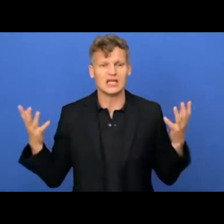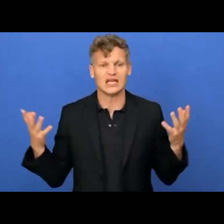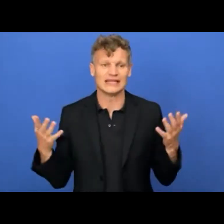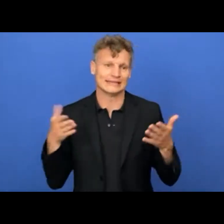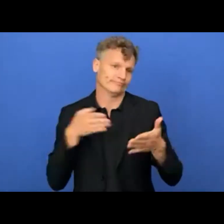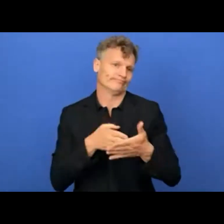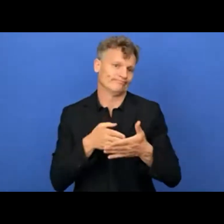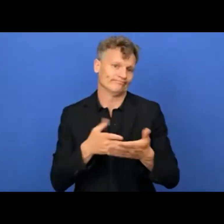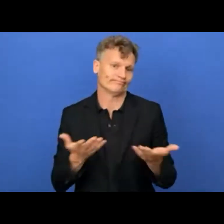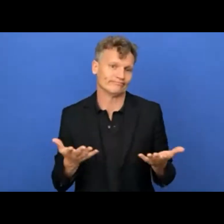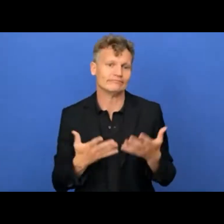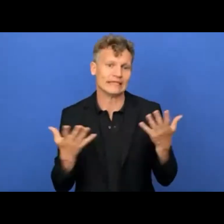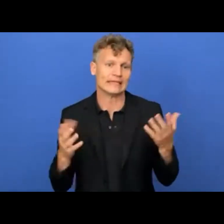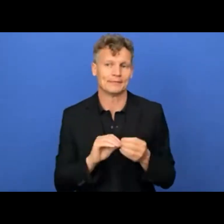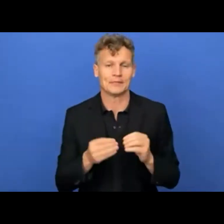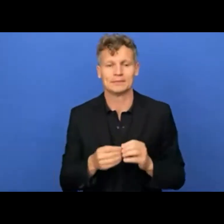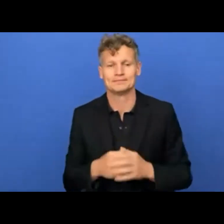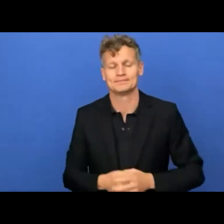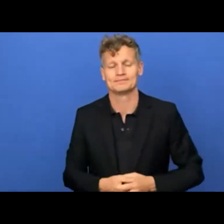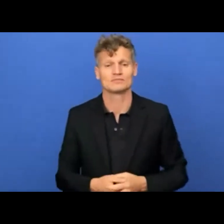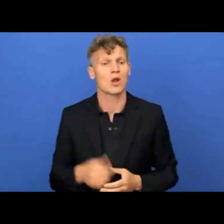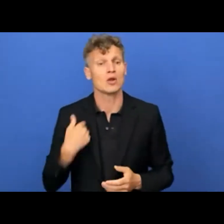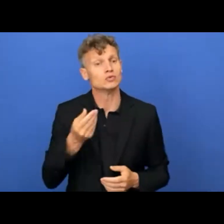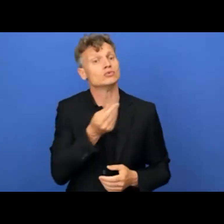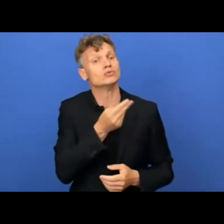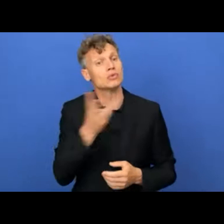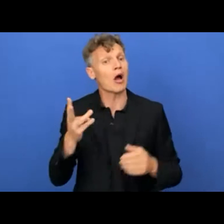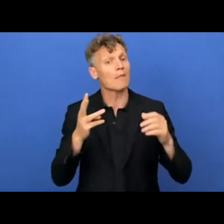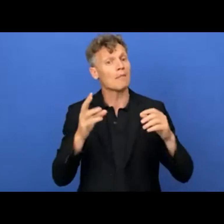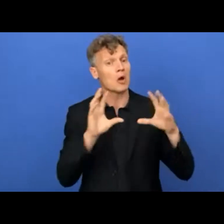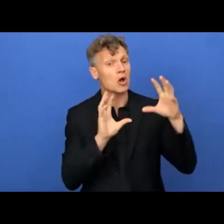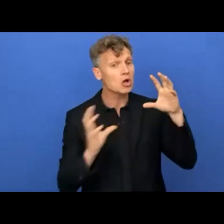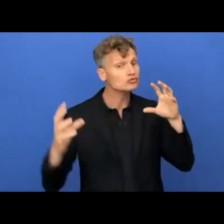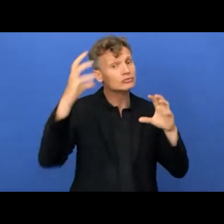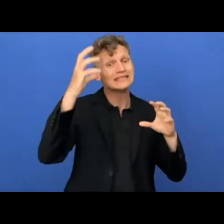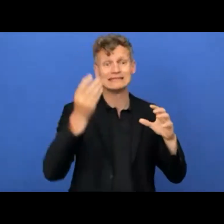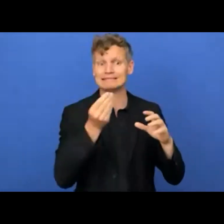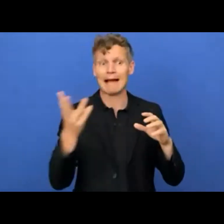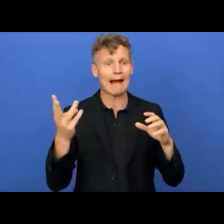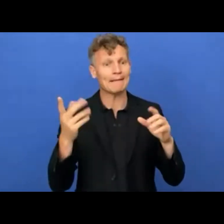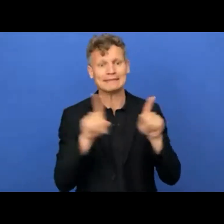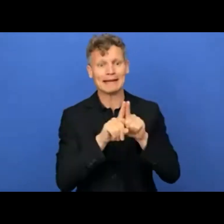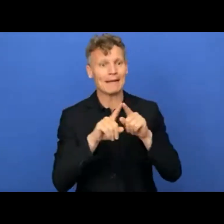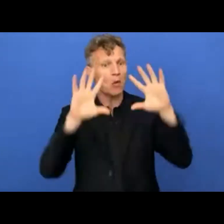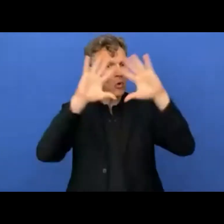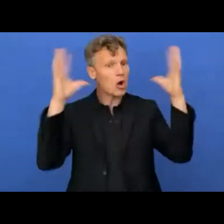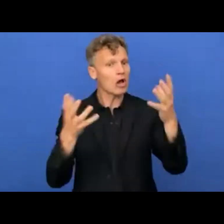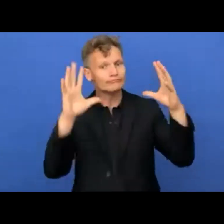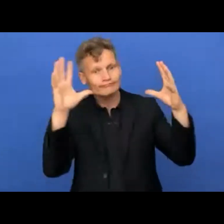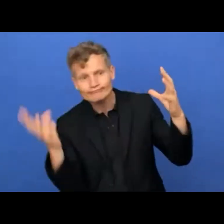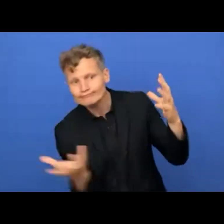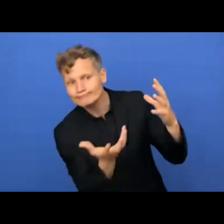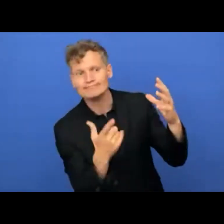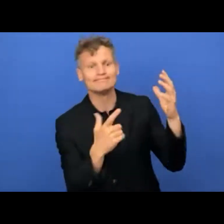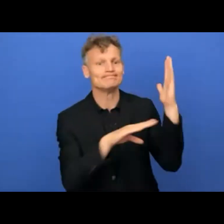C'est un véritable problème. Dans notre contexte, dans des contextes, par exemple, de crise humanitaire, les